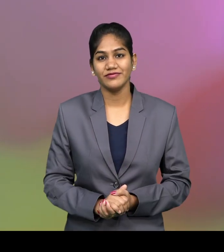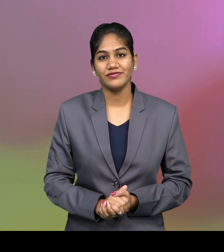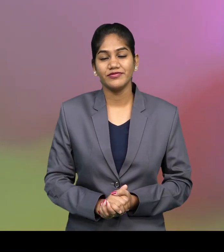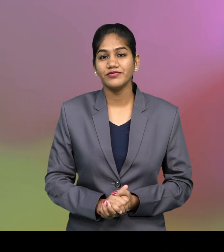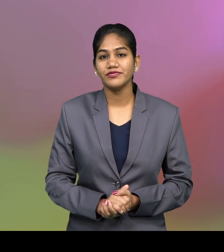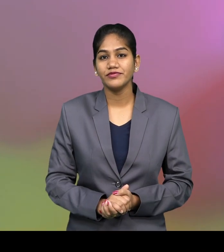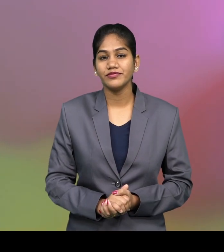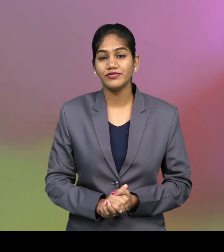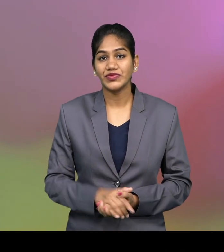రోడ్డు ప్రమాదాలు,